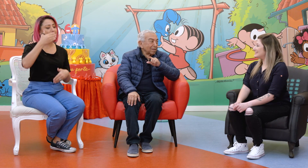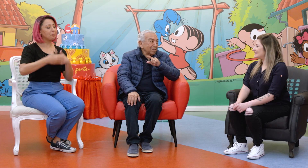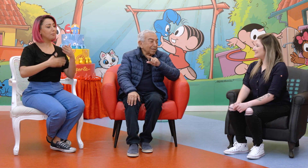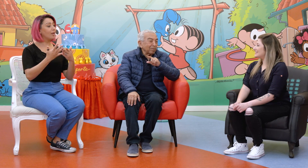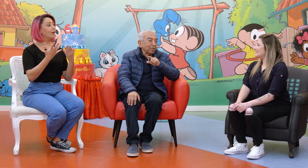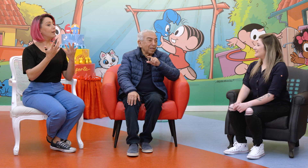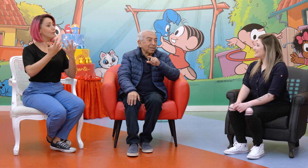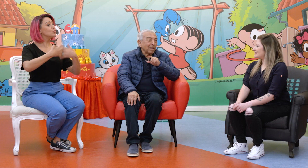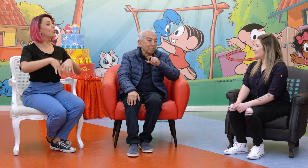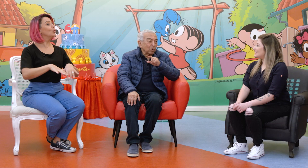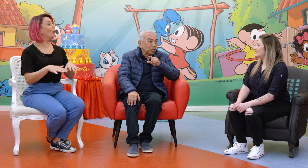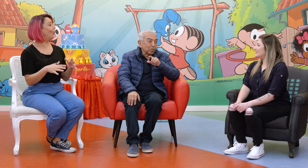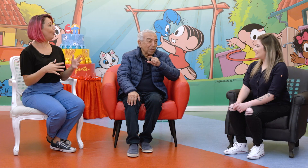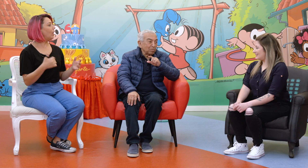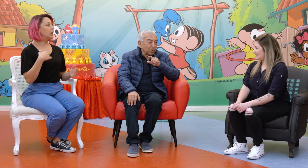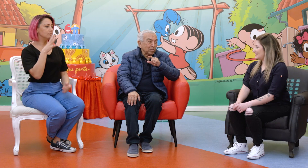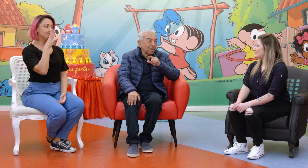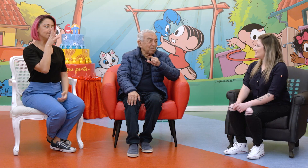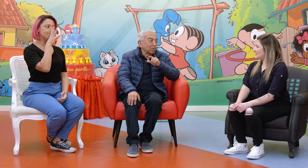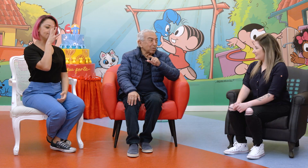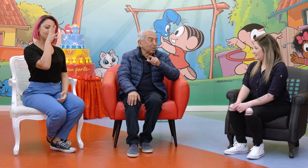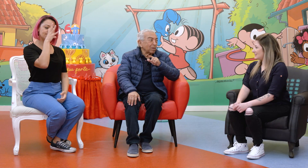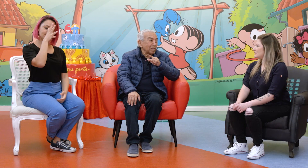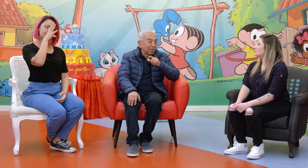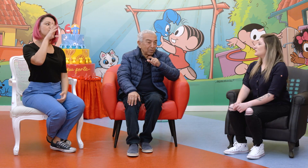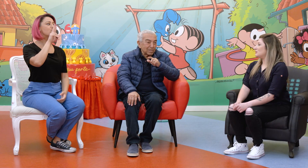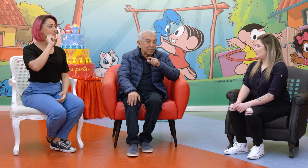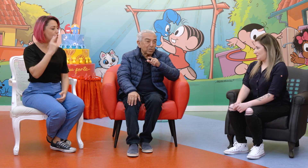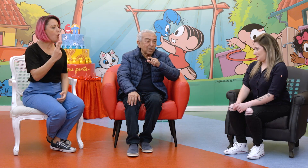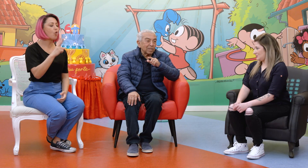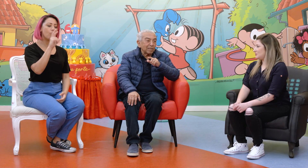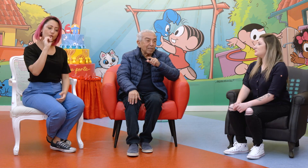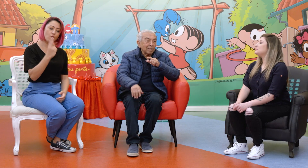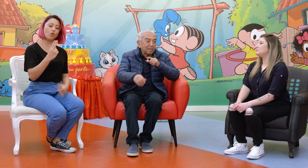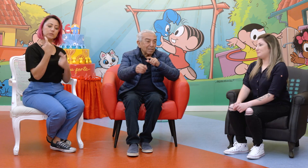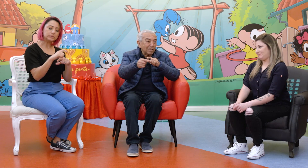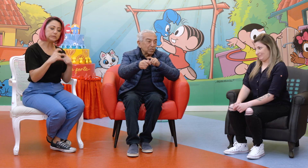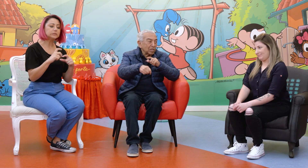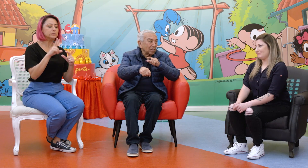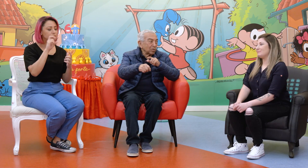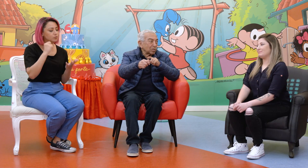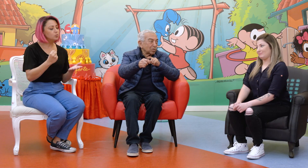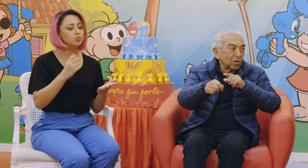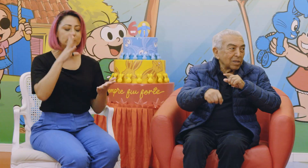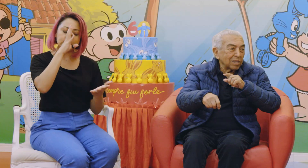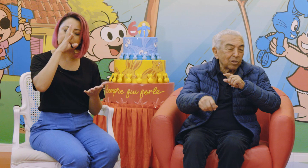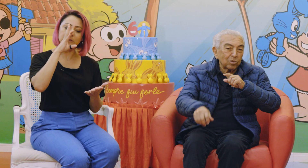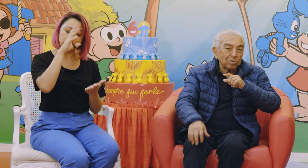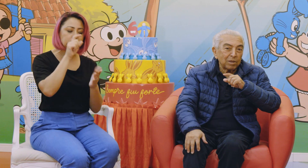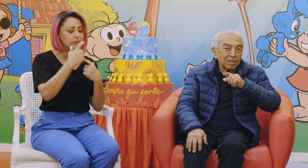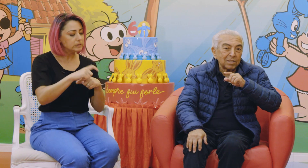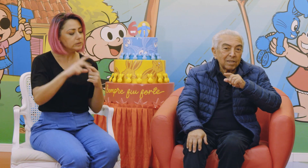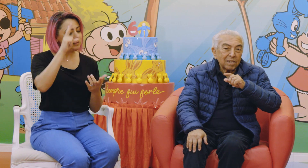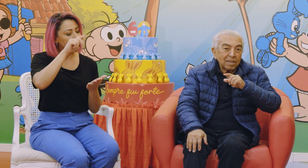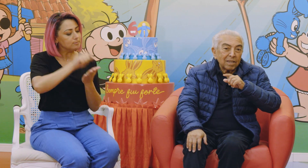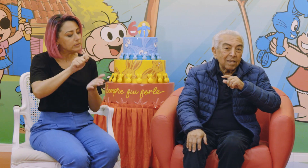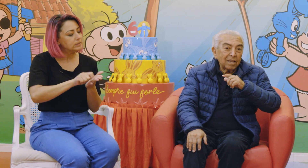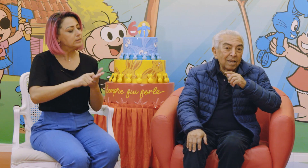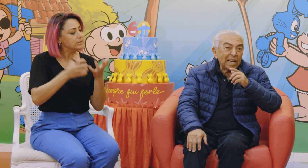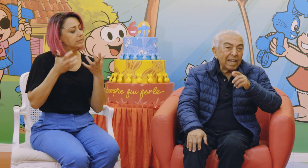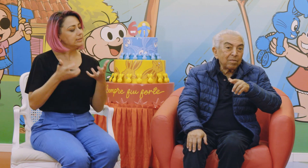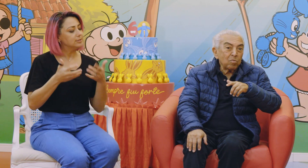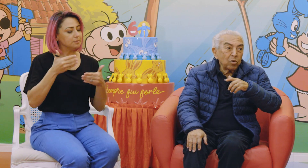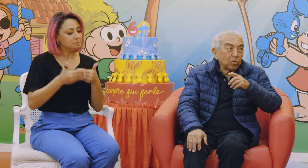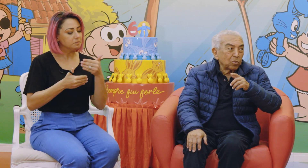certo. Eu fiquei teimoso. Eu queria fazer historinha, desenho, historinha e tudo mais.